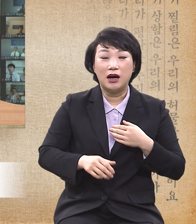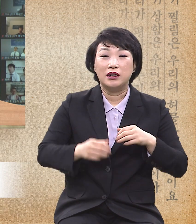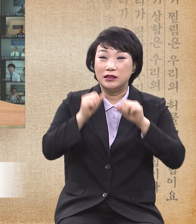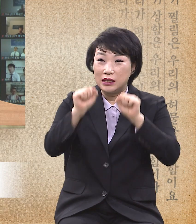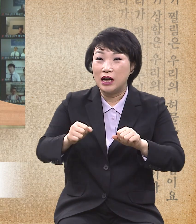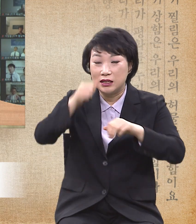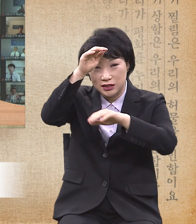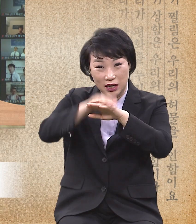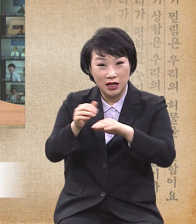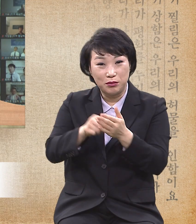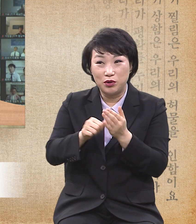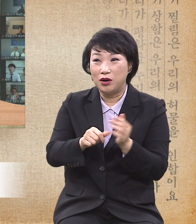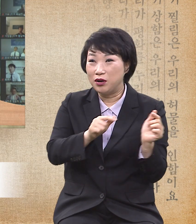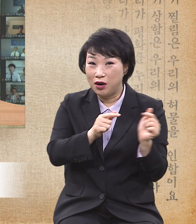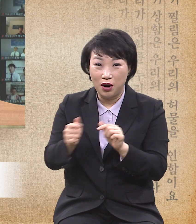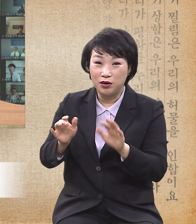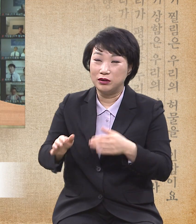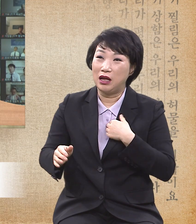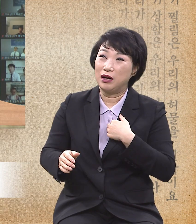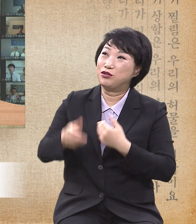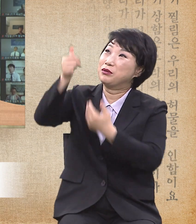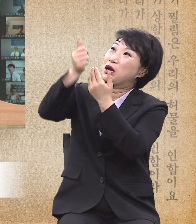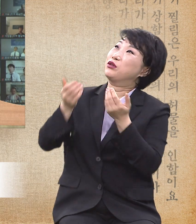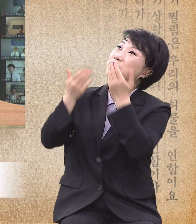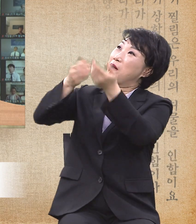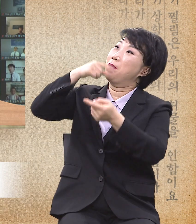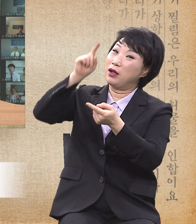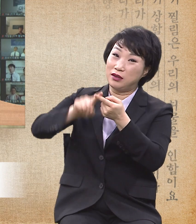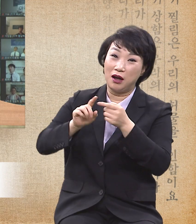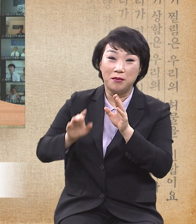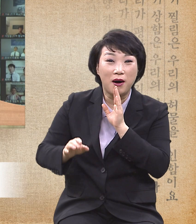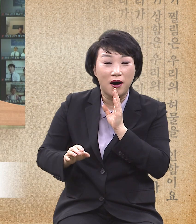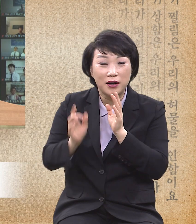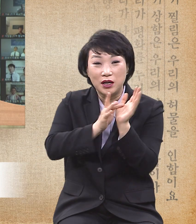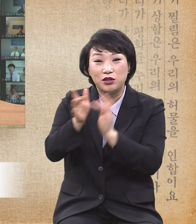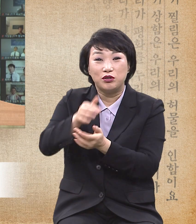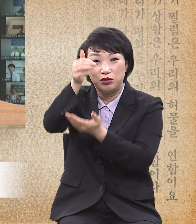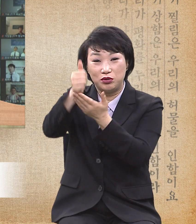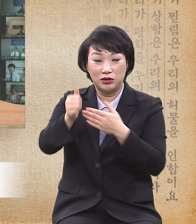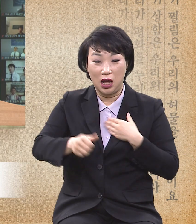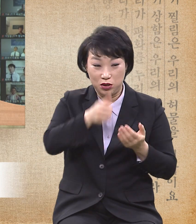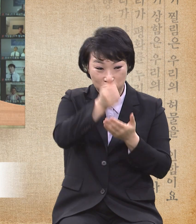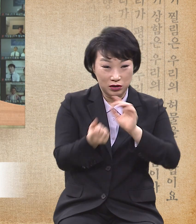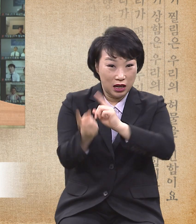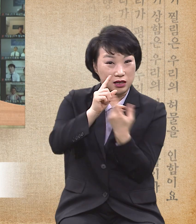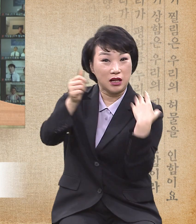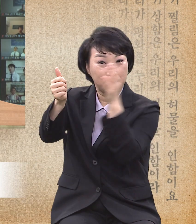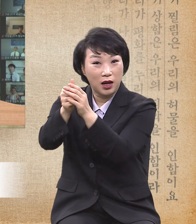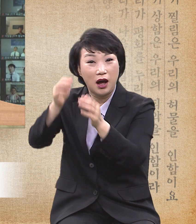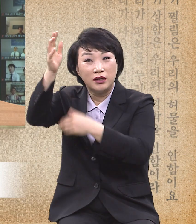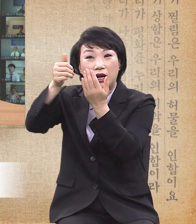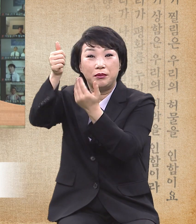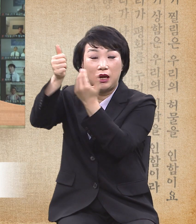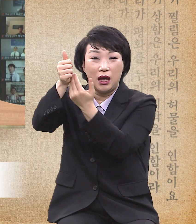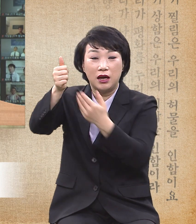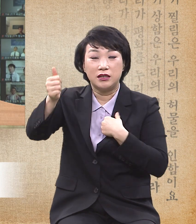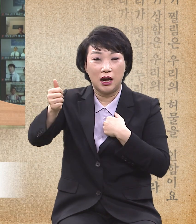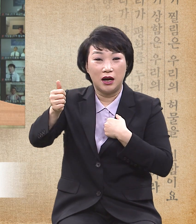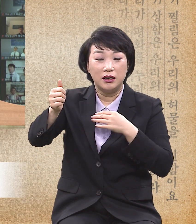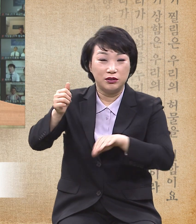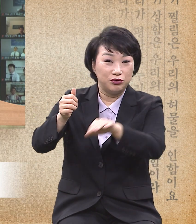드리는 것이 마땅하지 않냐 이 말이야. 예수 그리스도 내 죄를 대신해서 하나님 아버지 앞에